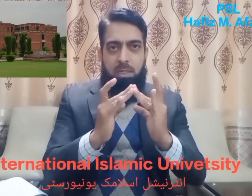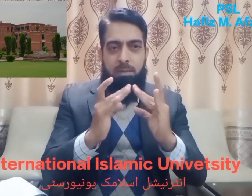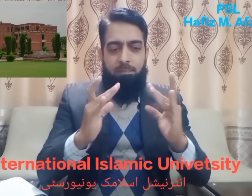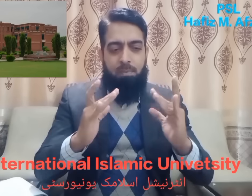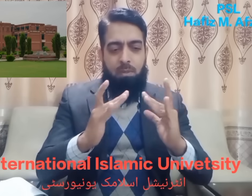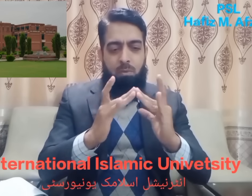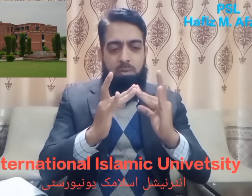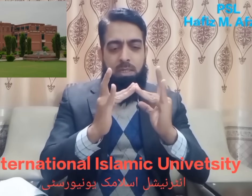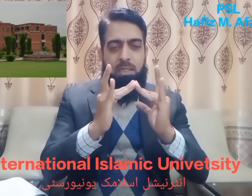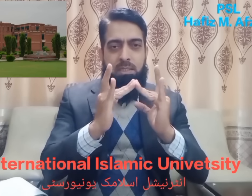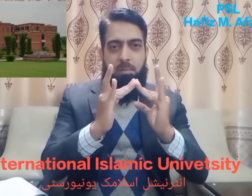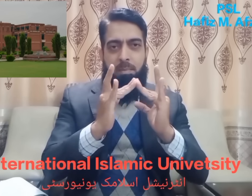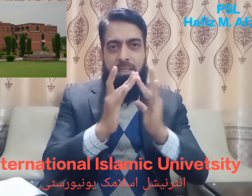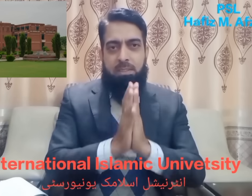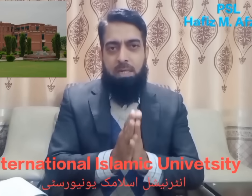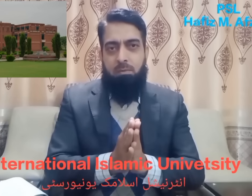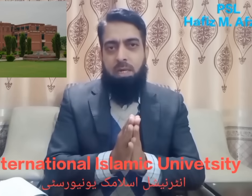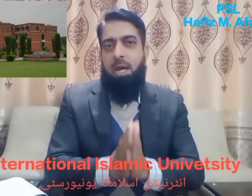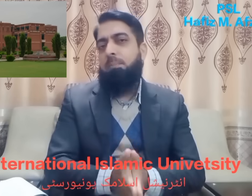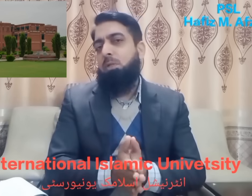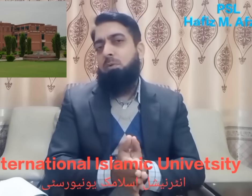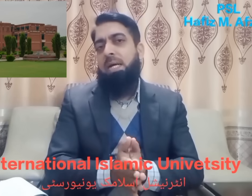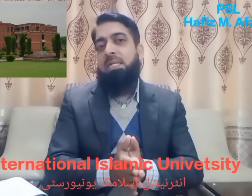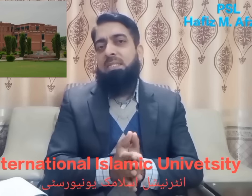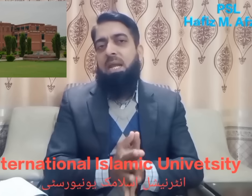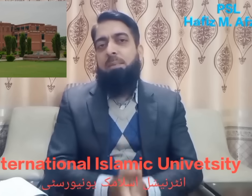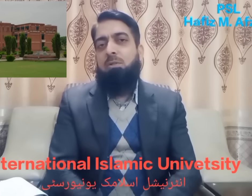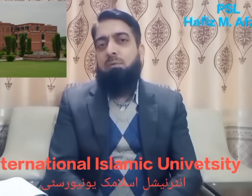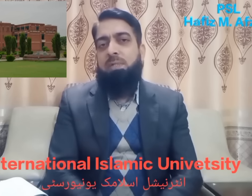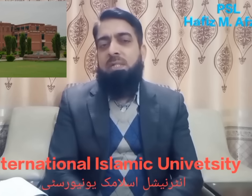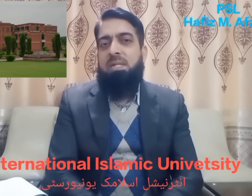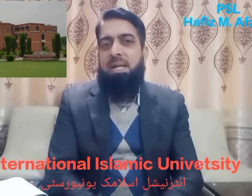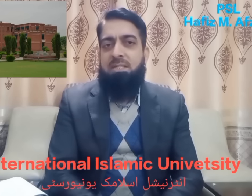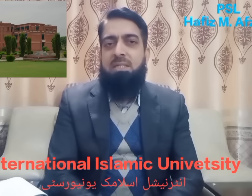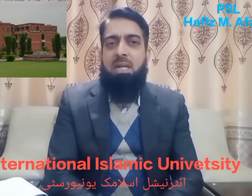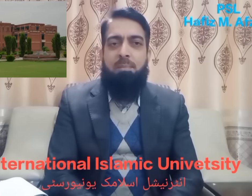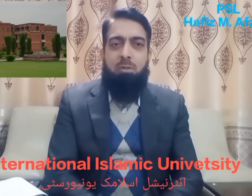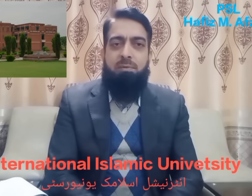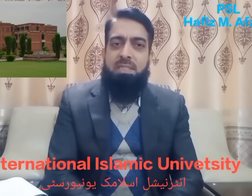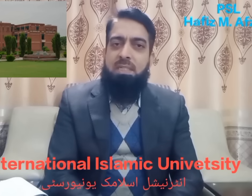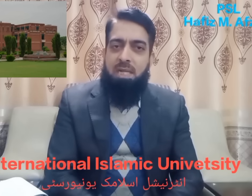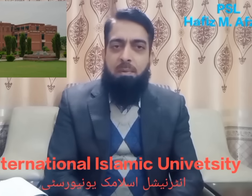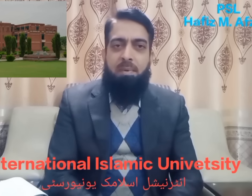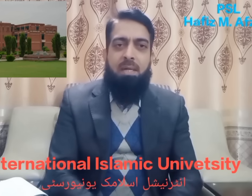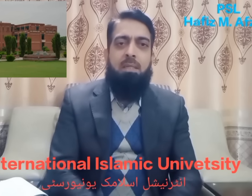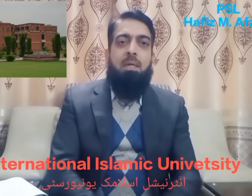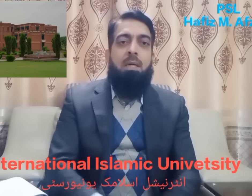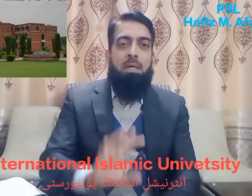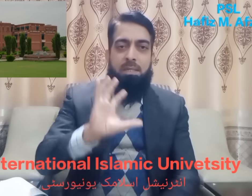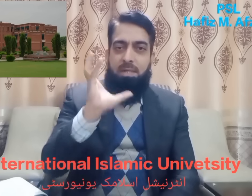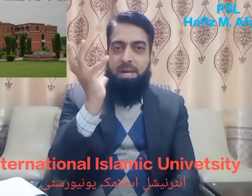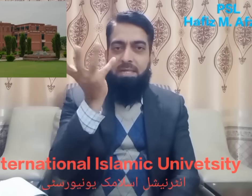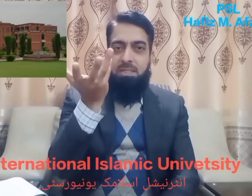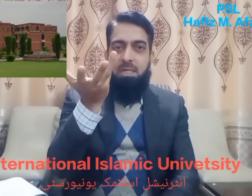उसके, तो ये इस्लामाबाद का साइन हो गया। अब ये हो गया इंटरनेशनल इस्लामिक यूनिवर्सिटी इस्लामाबाद,